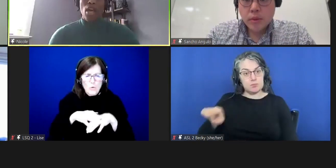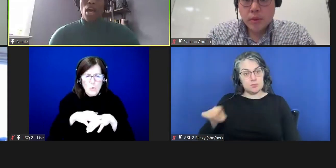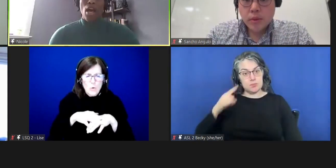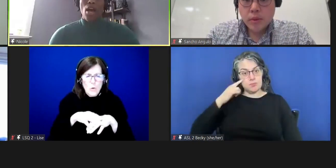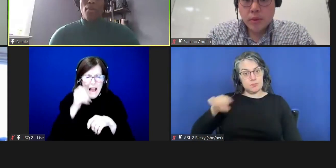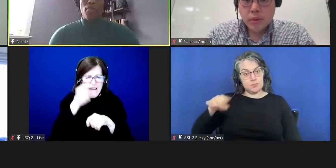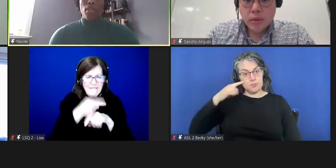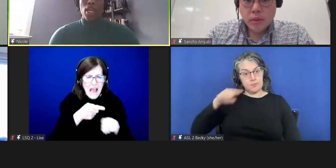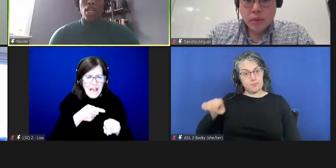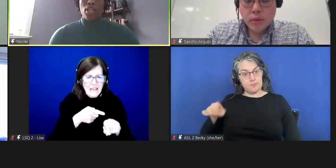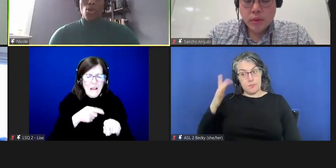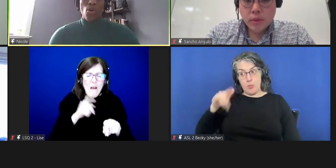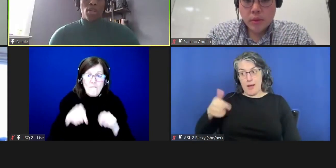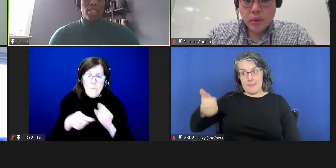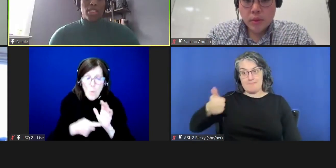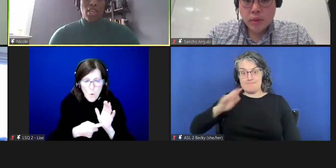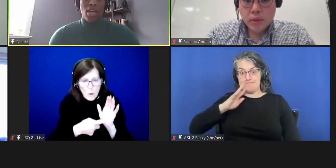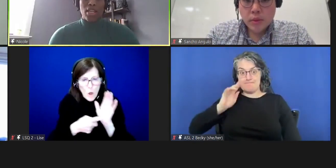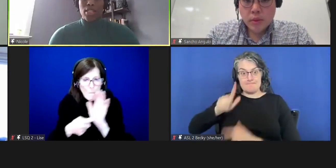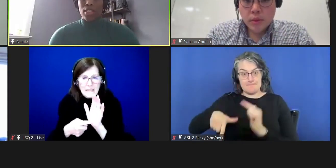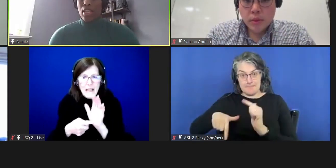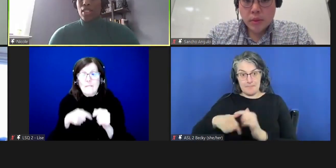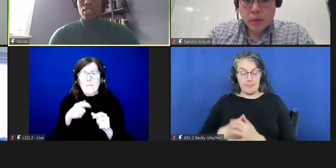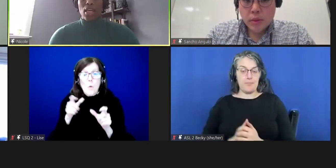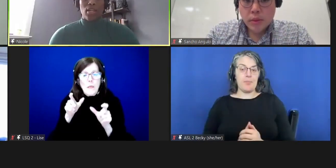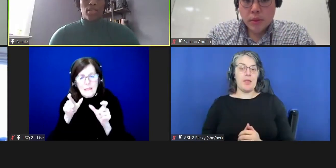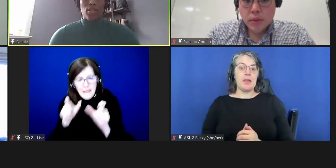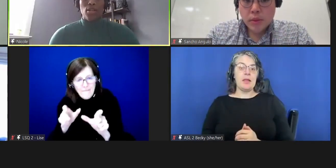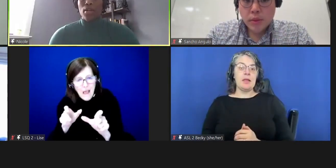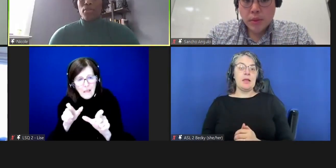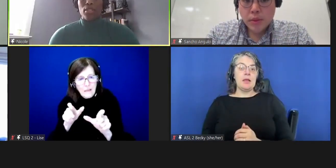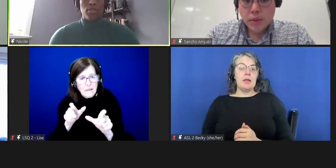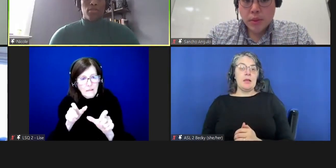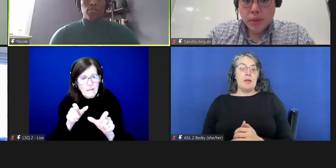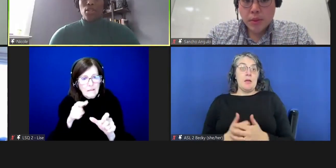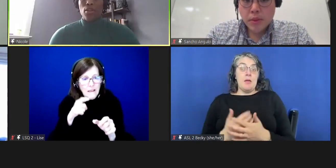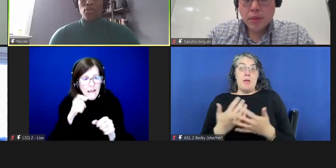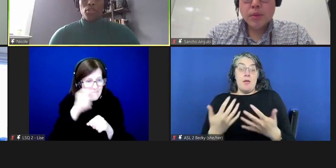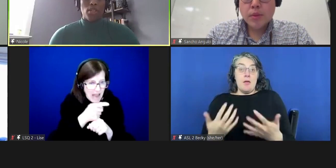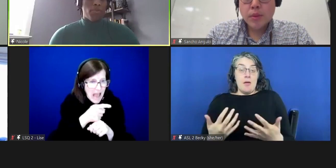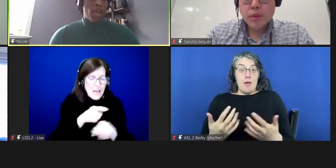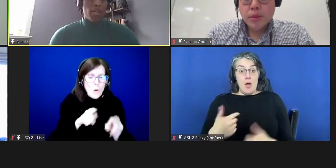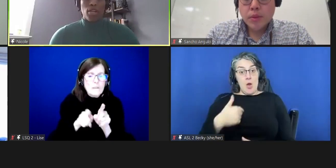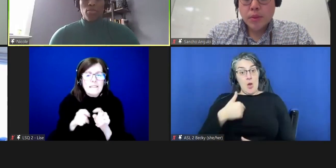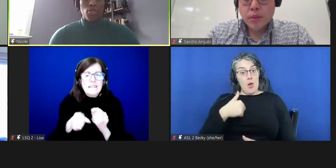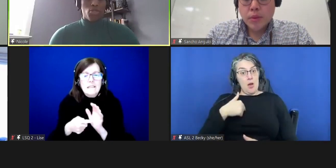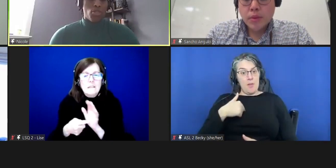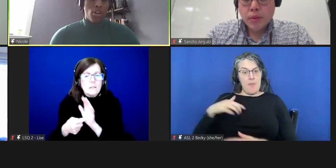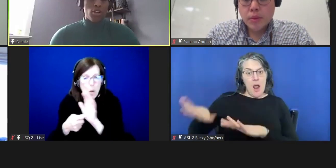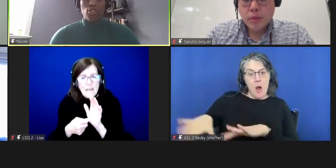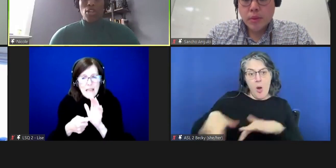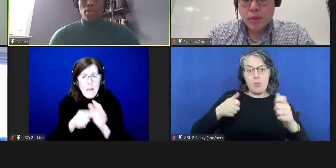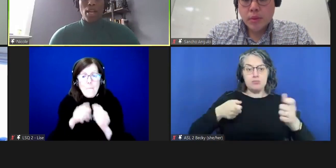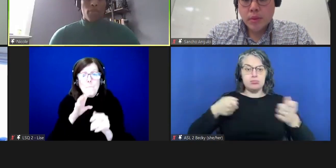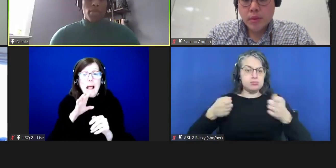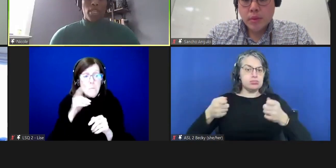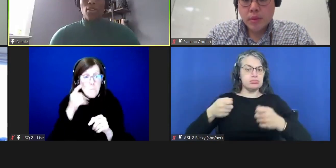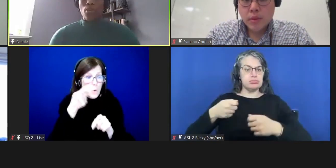le représenter, le défendre et parler en son nom. Et je vais dire le représenter pour